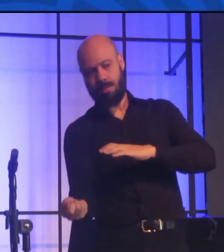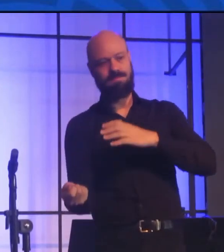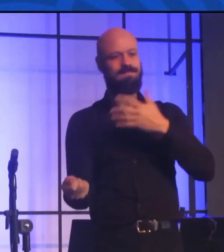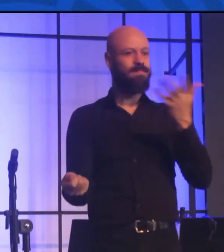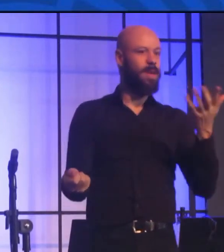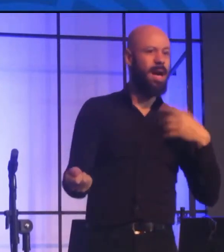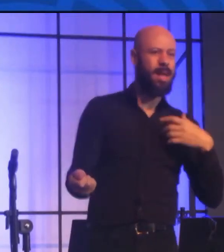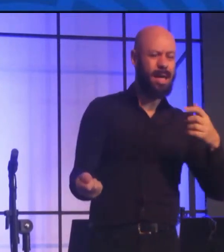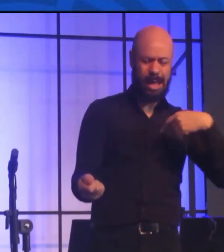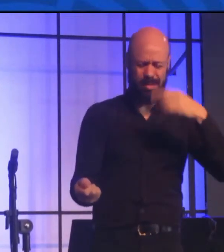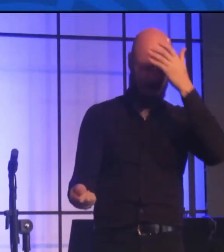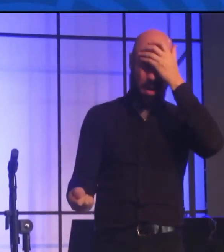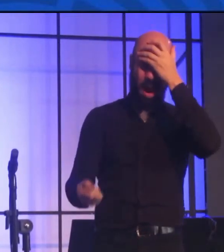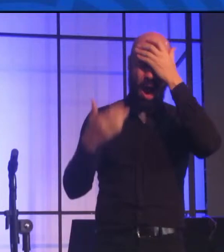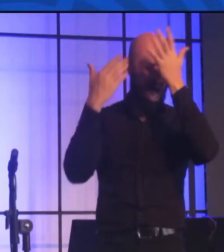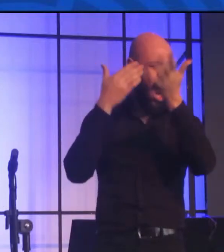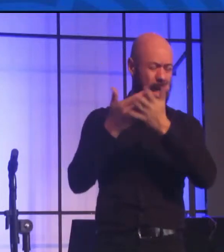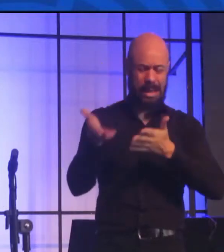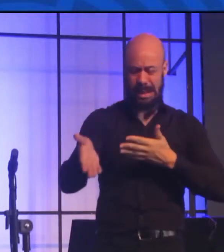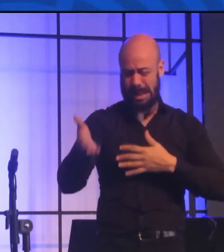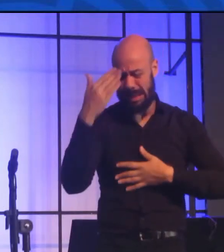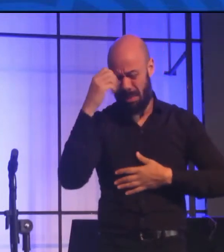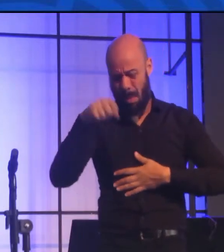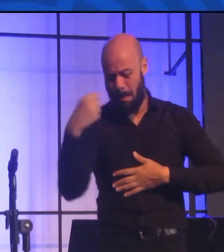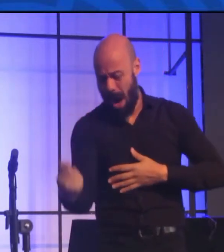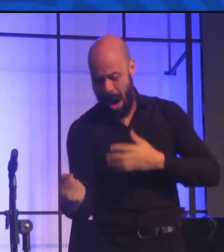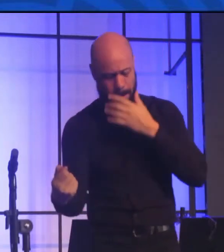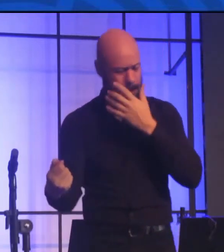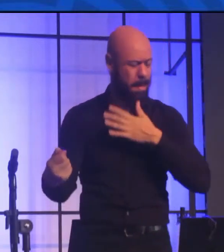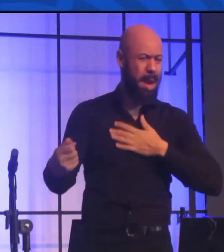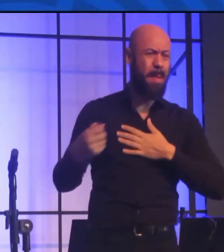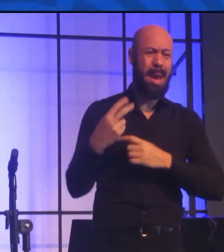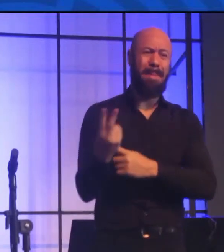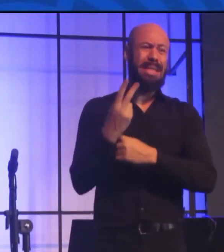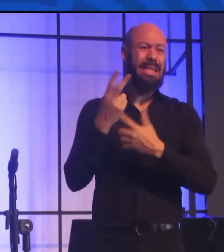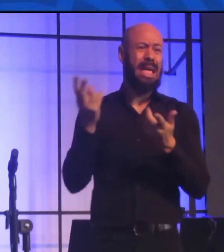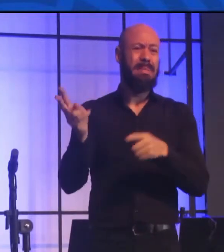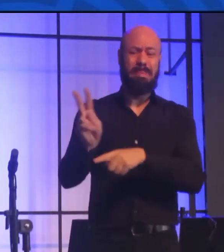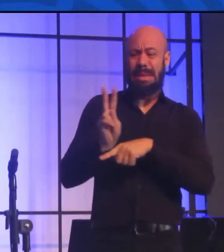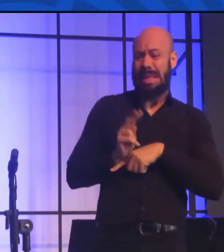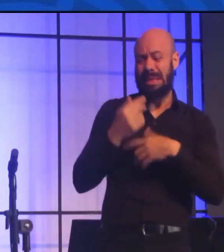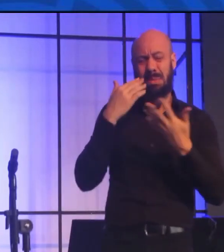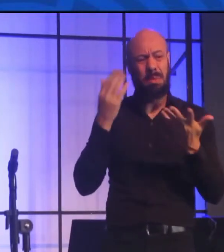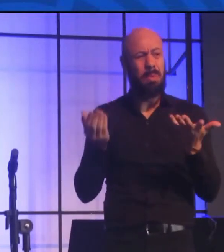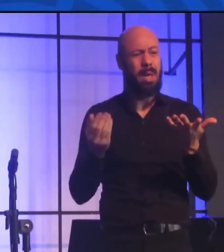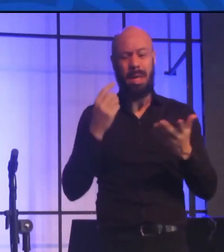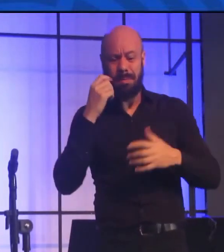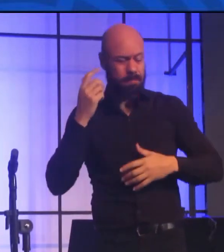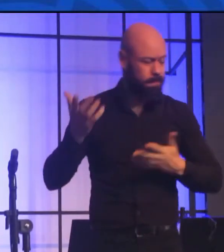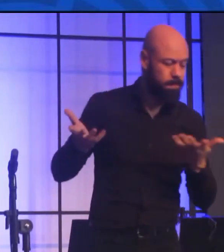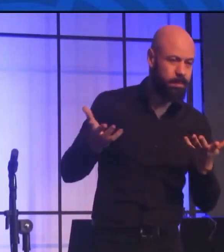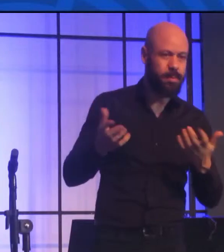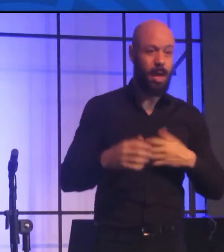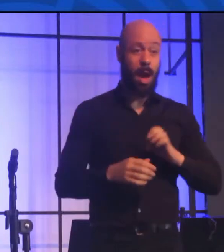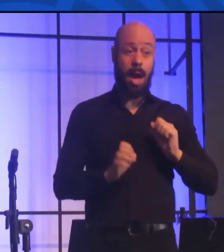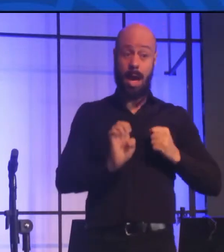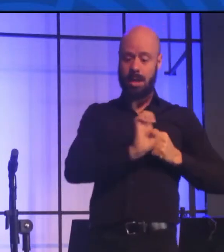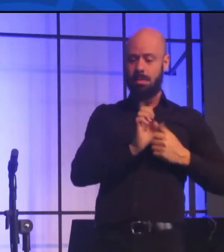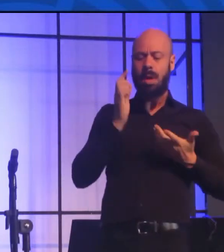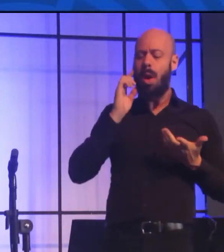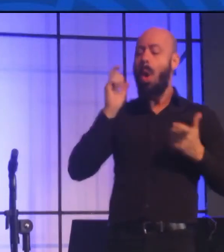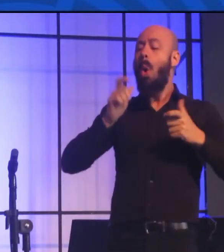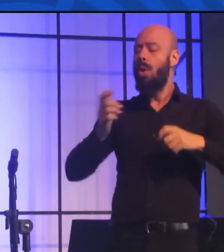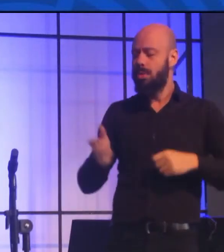gritou, ai meu senhor, o machado era emprestado. Onde caiu? Perguntou o homem de Deus.